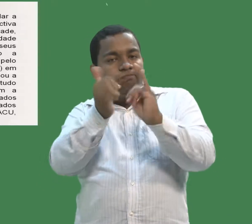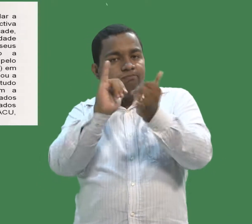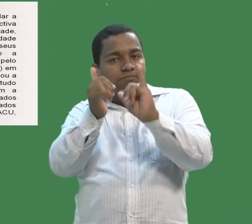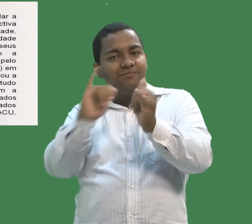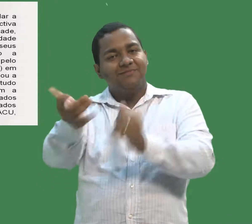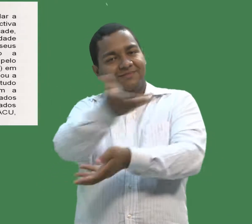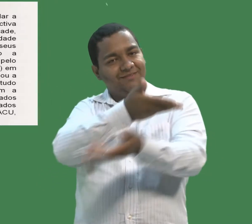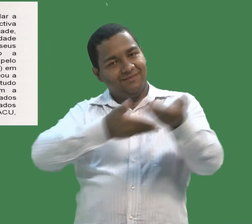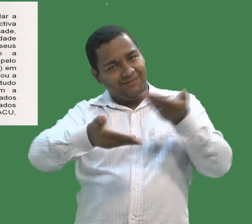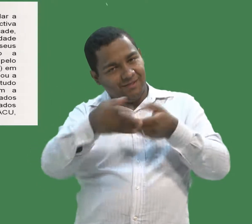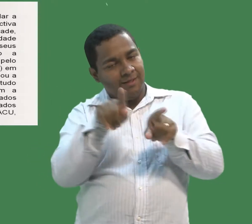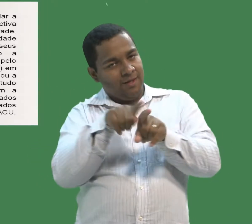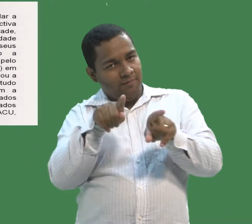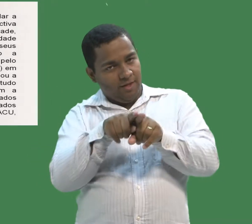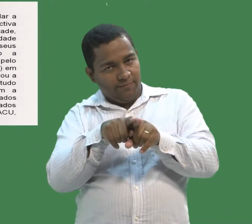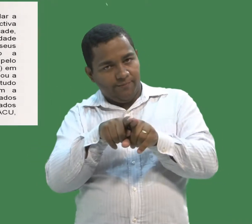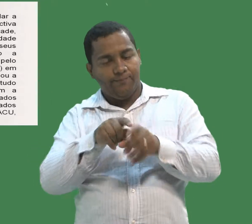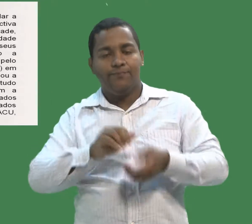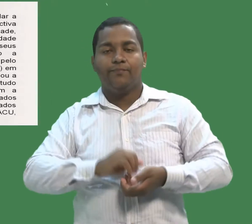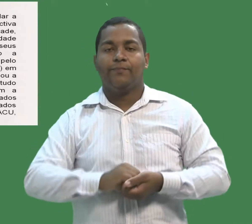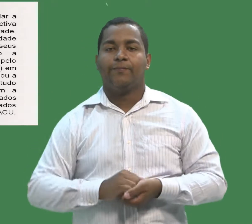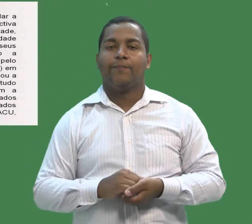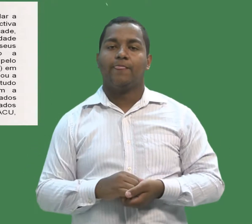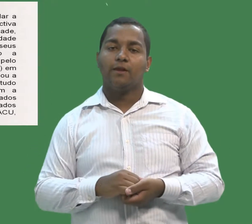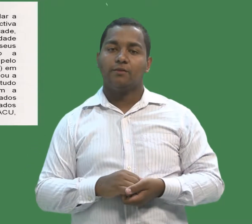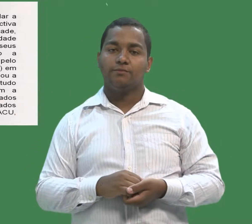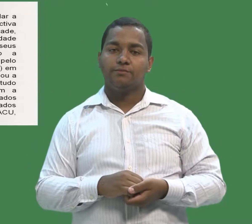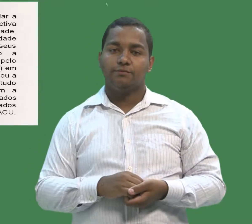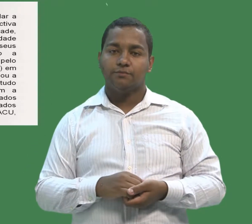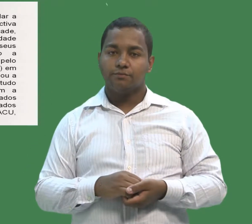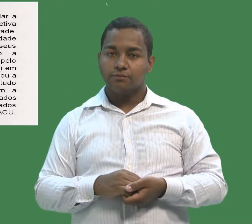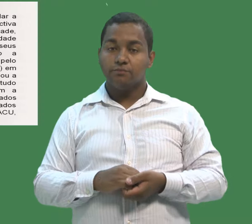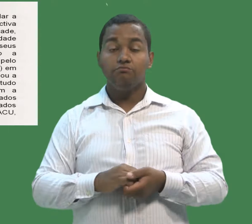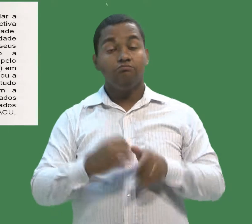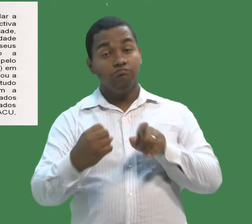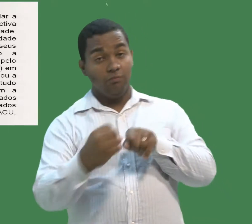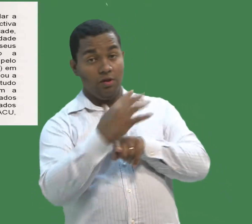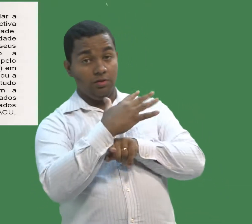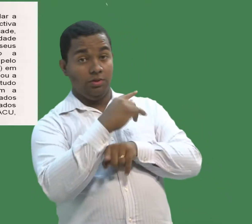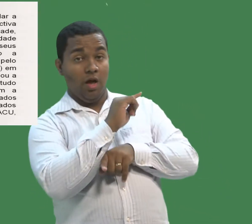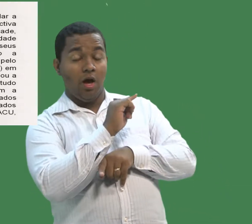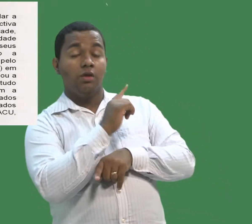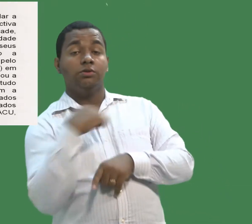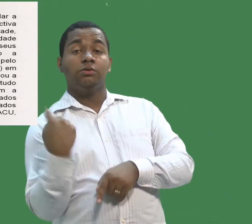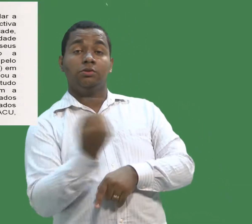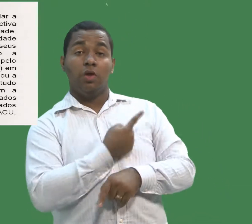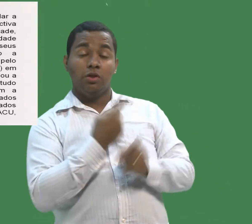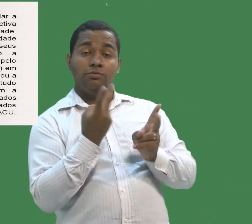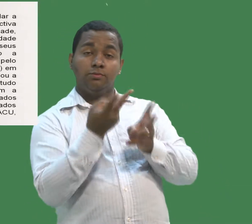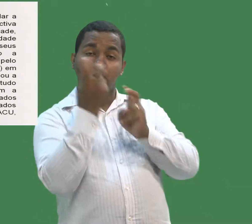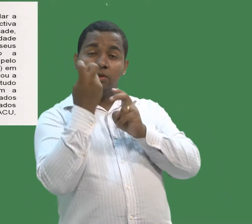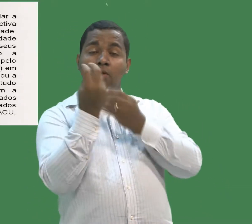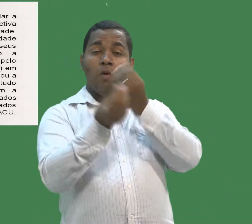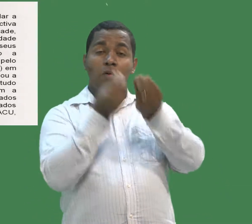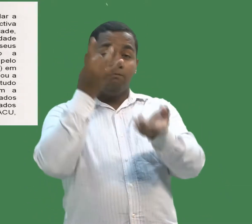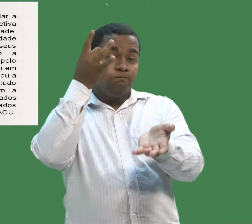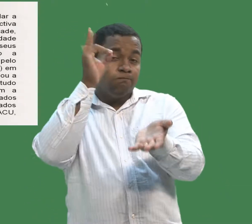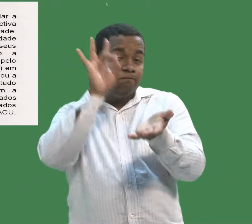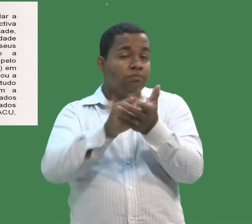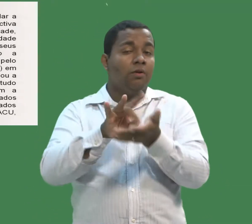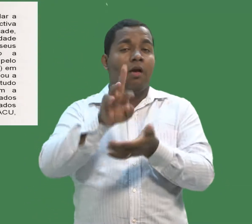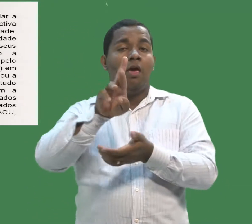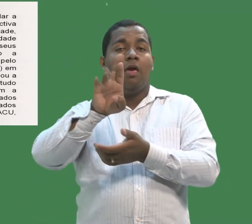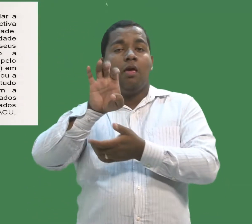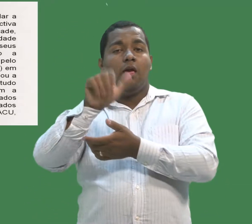Percebemos, nesse próximo slide, como a realidade social é um elemento imprescindível na aquisição e desenvolvimento da